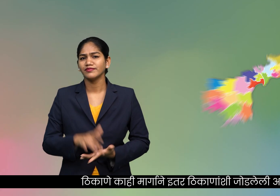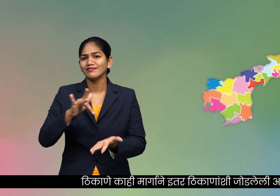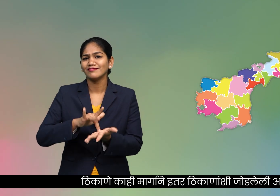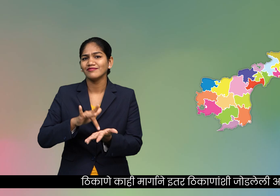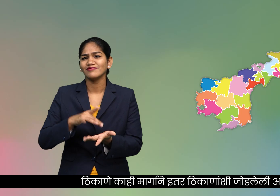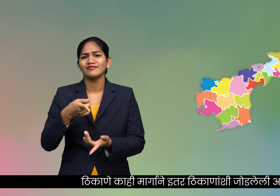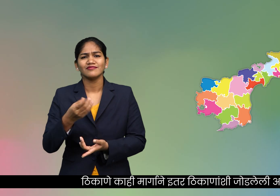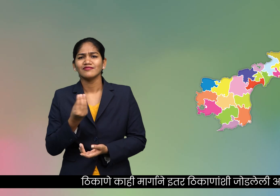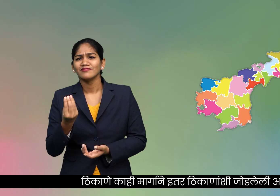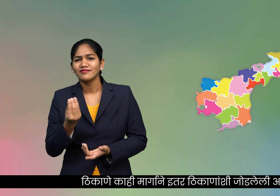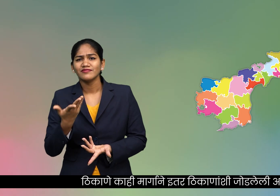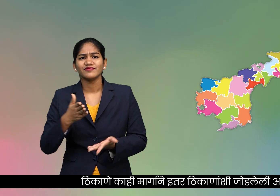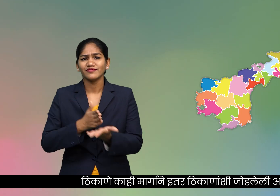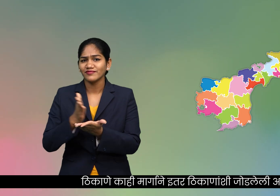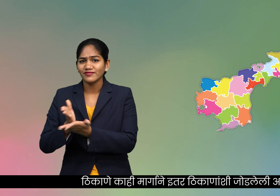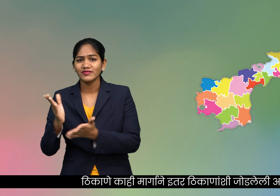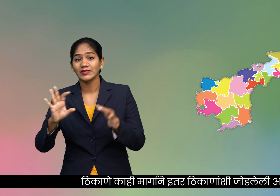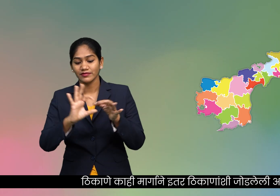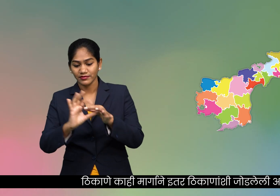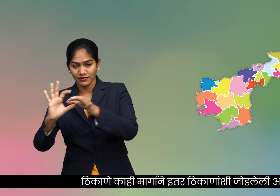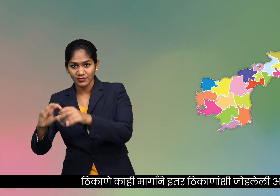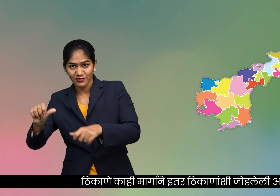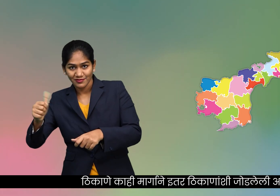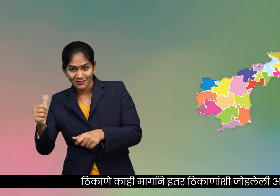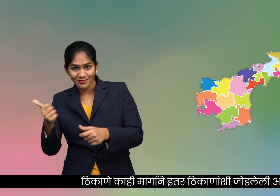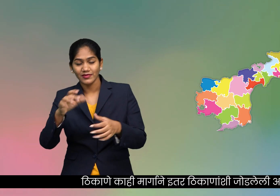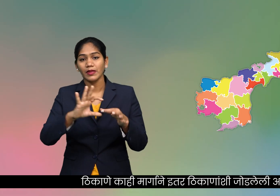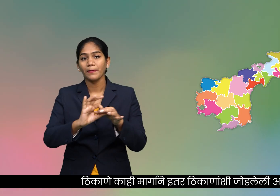ठिकाणे काही मार्गाने इतर ठिकाणांशी जोडलेली असतात.